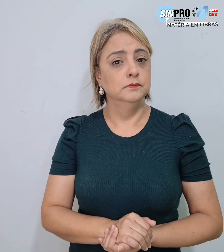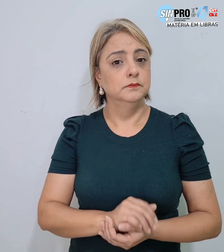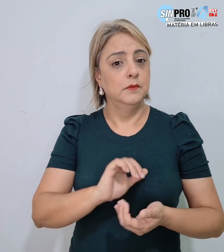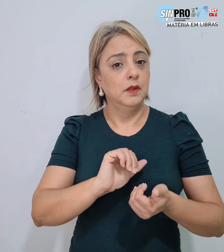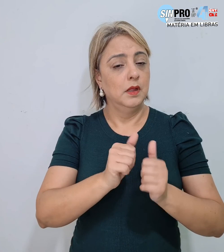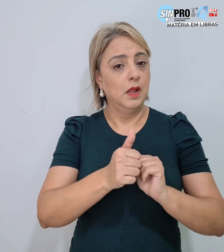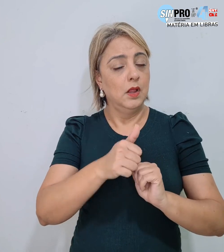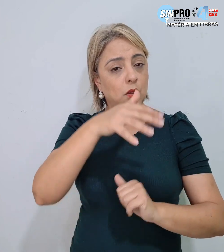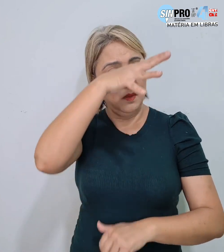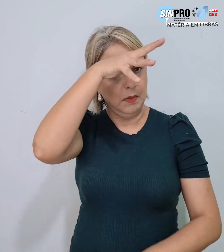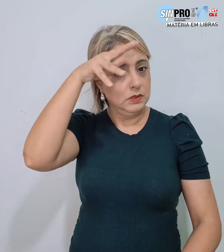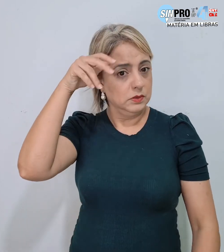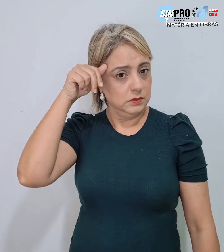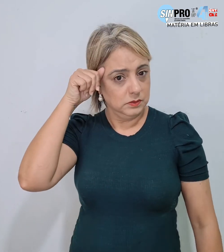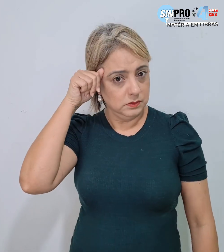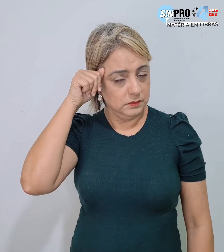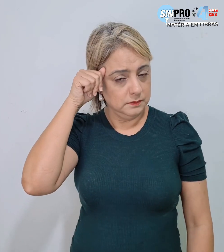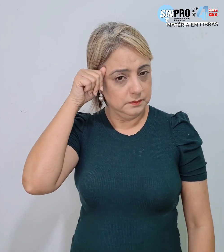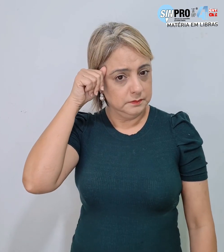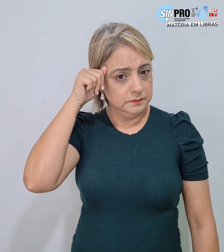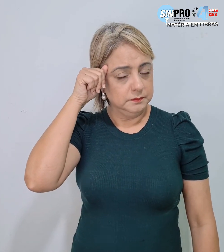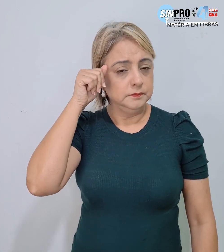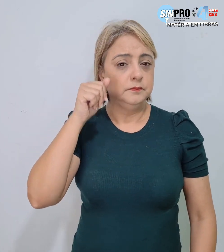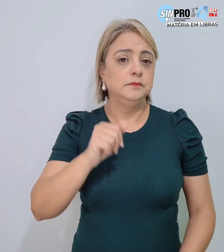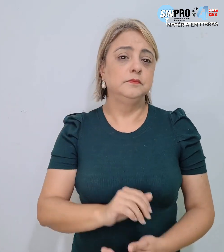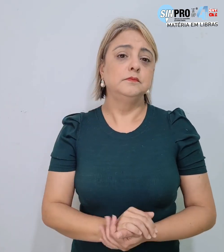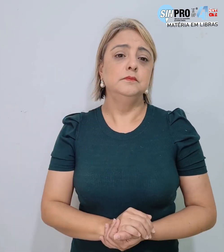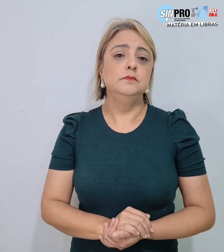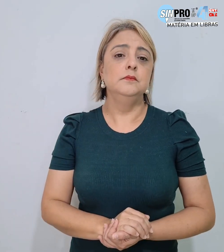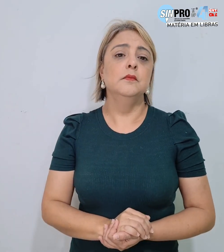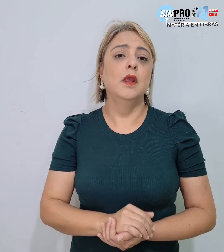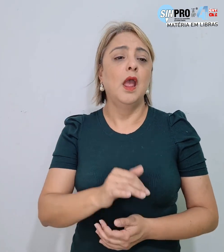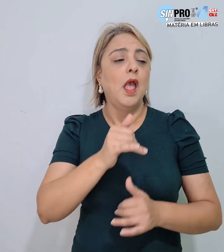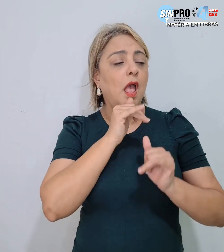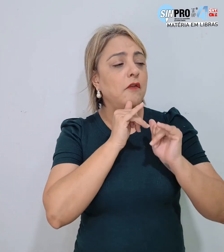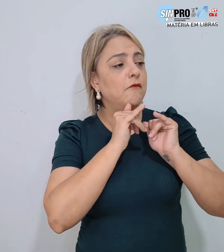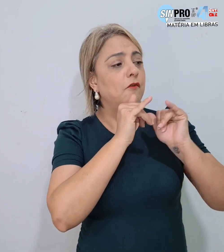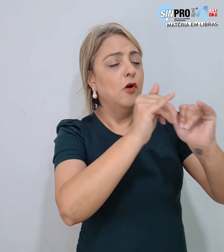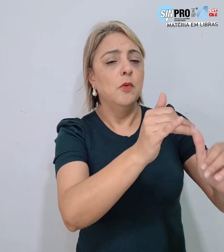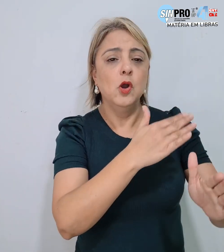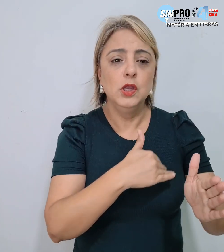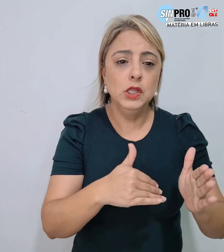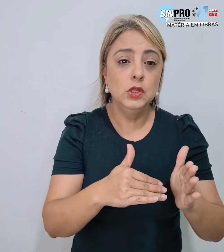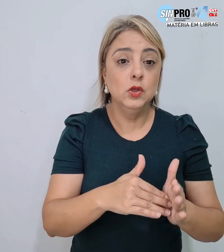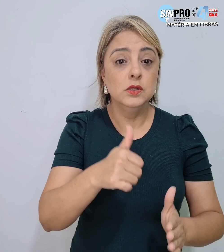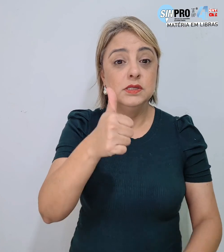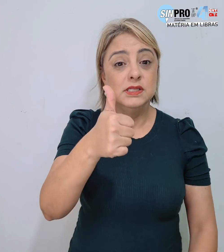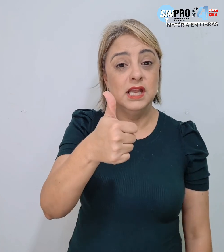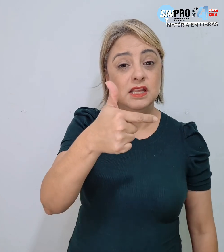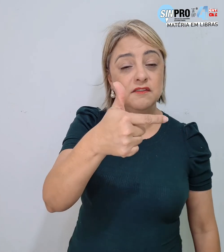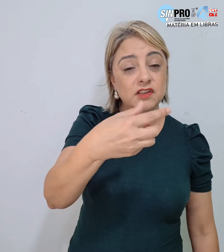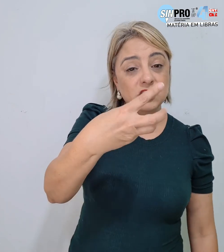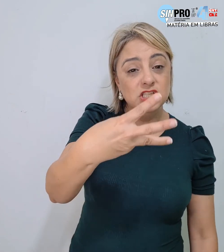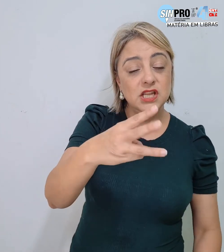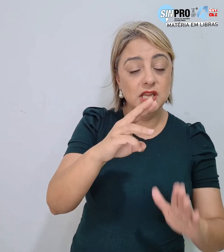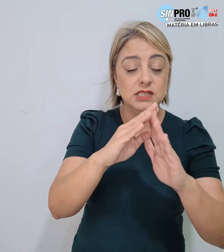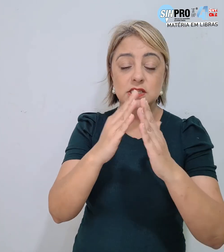desporto do Amazonas e informou que todas as 123 unidades de